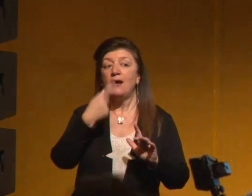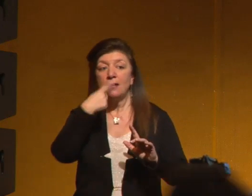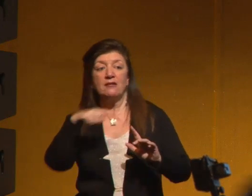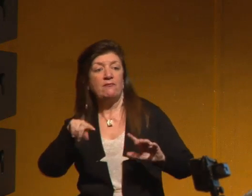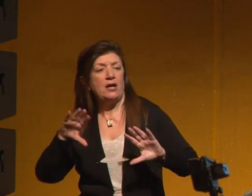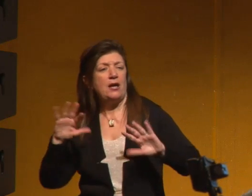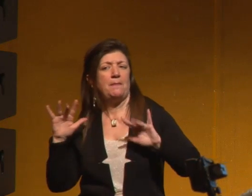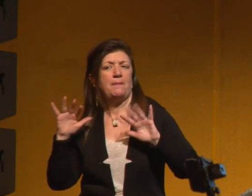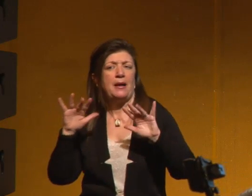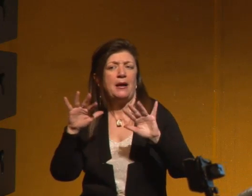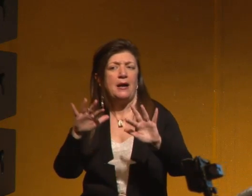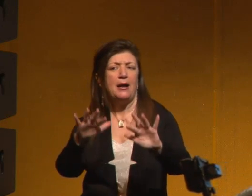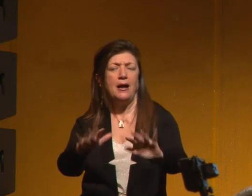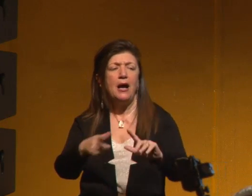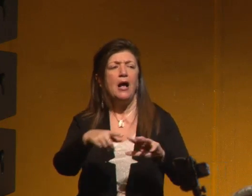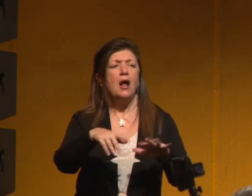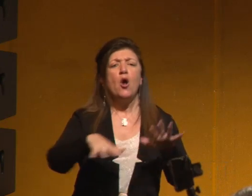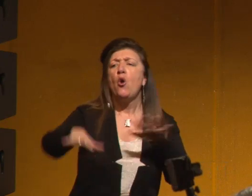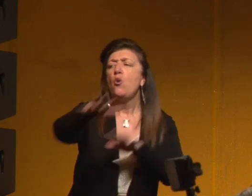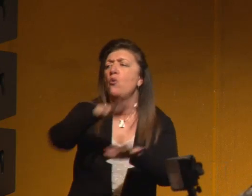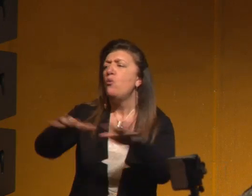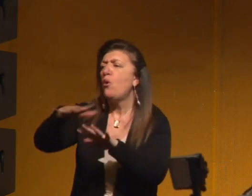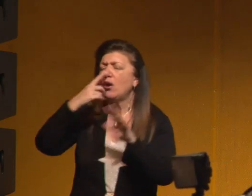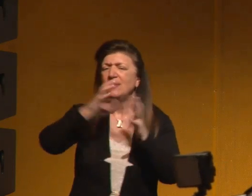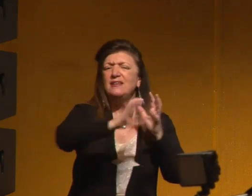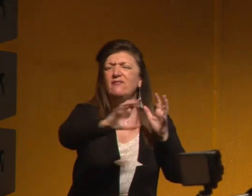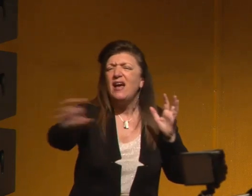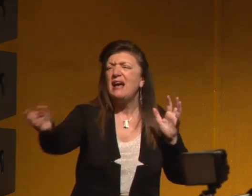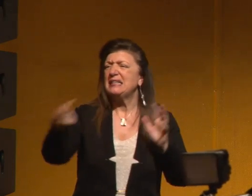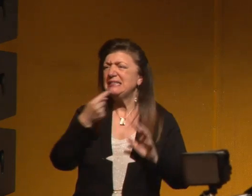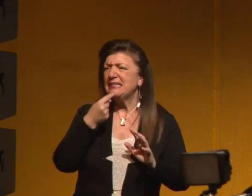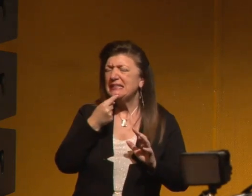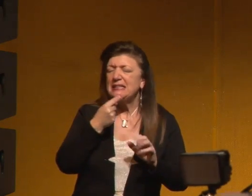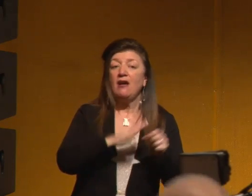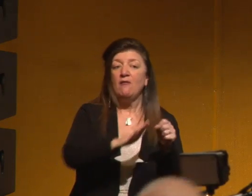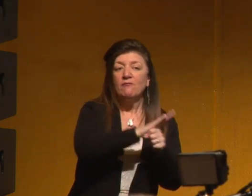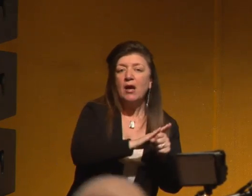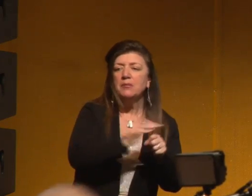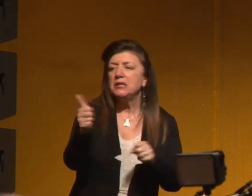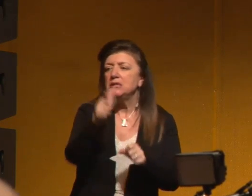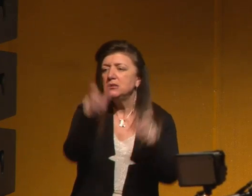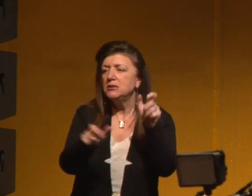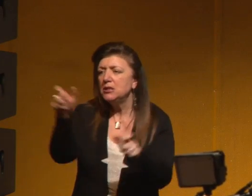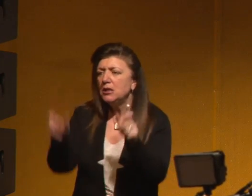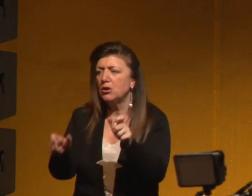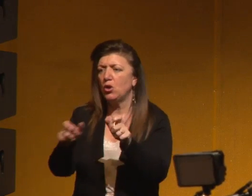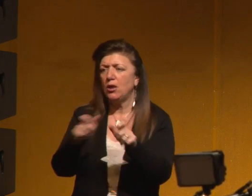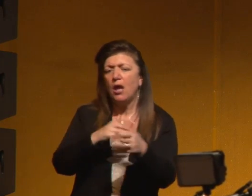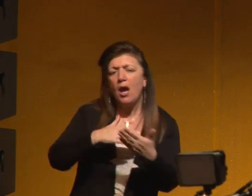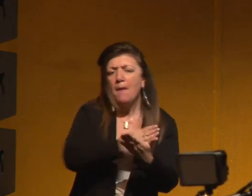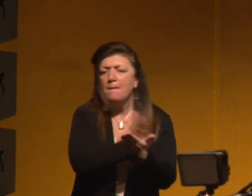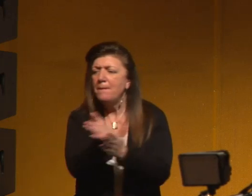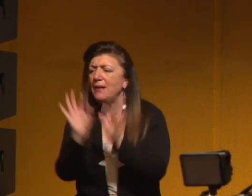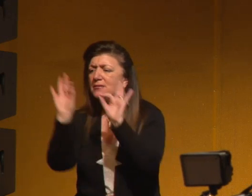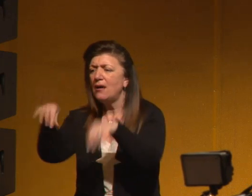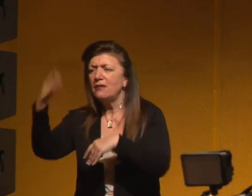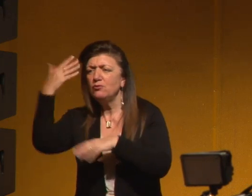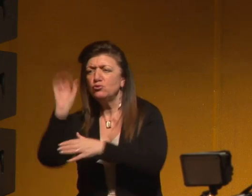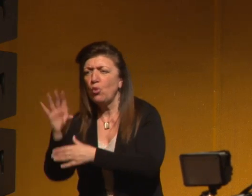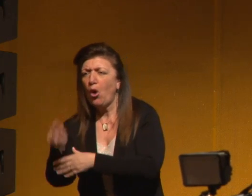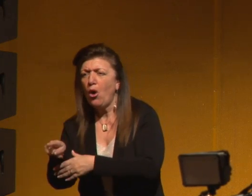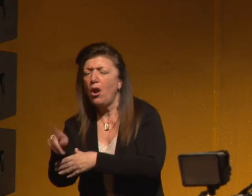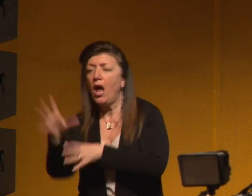fronti che parta dai singoli cittadini dalle famiglie che passi per la scuola e arrivi a includere tutte le